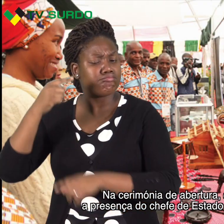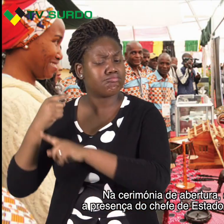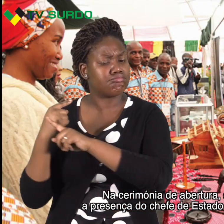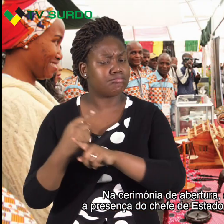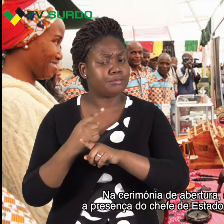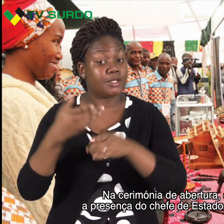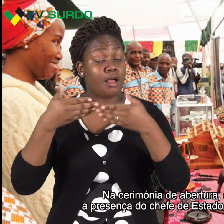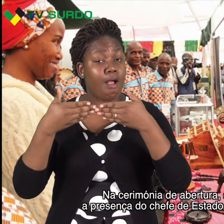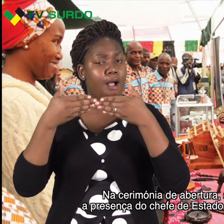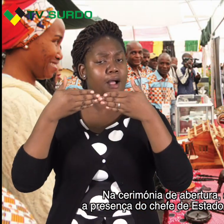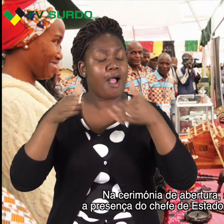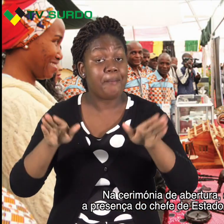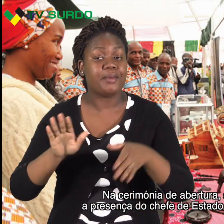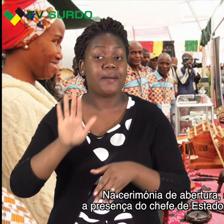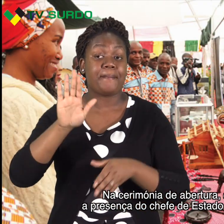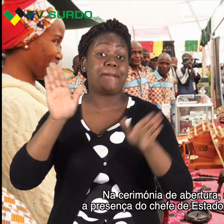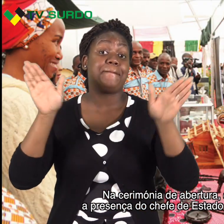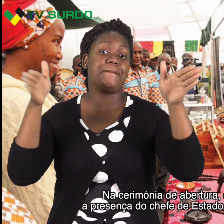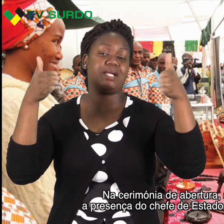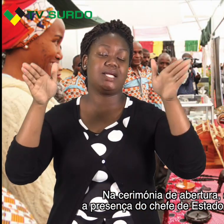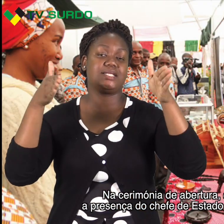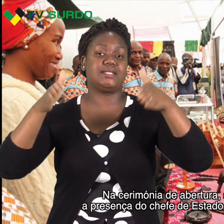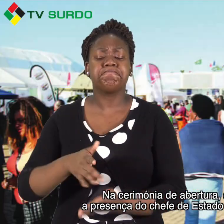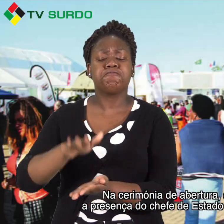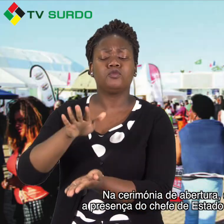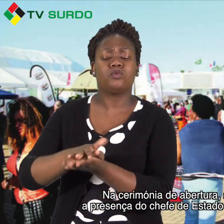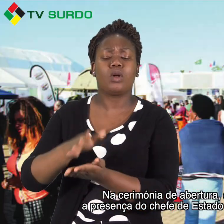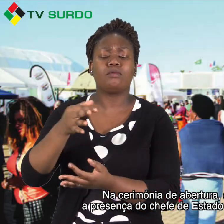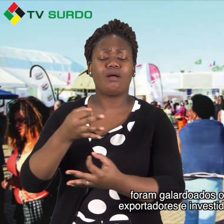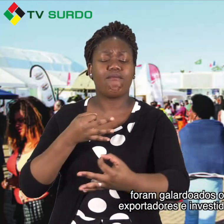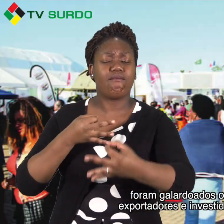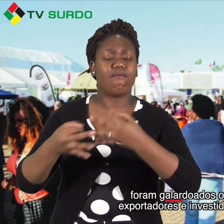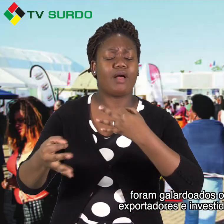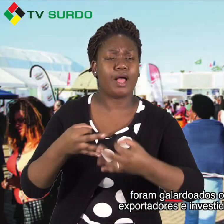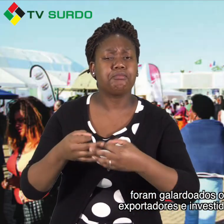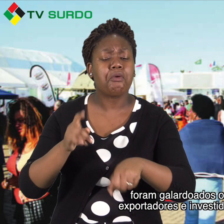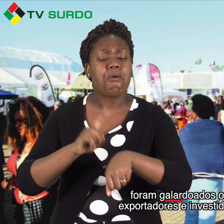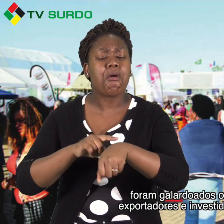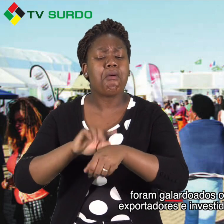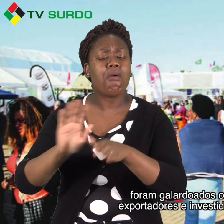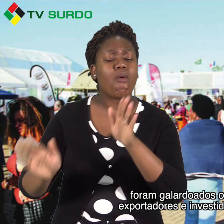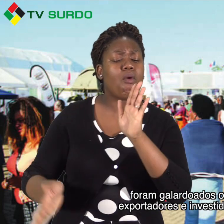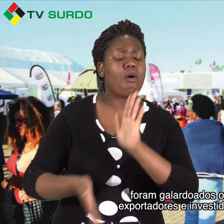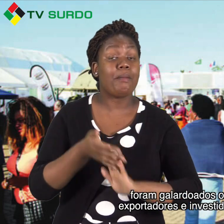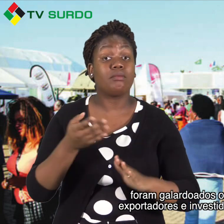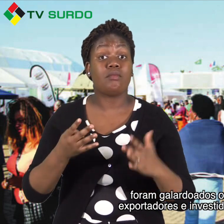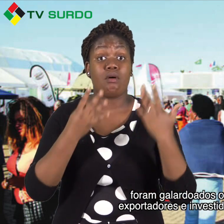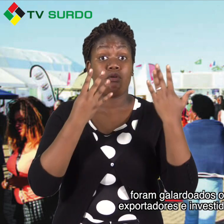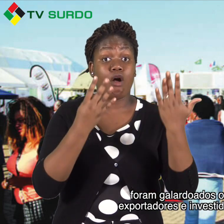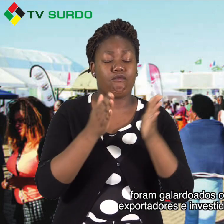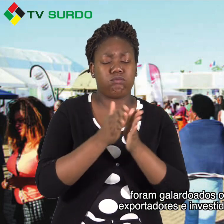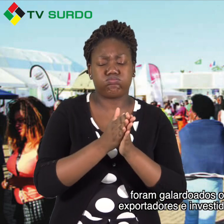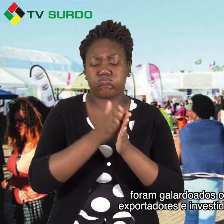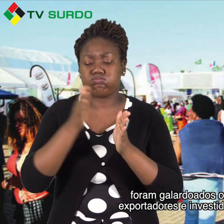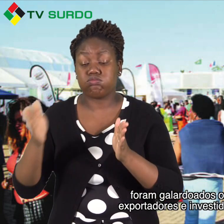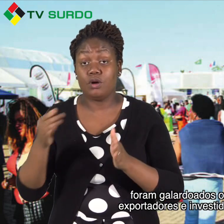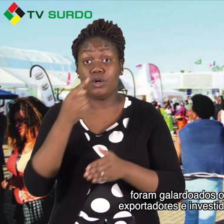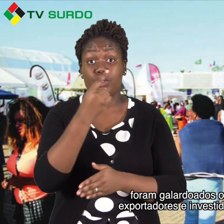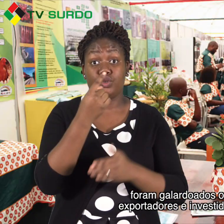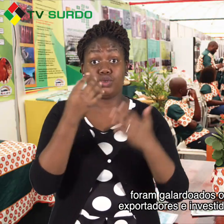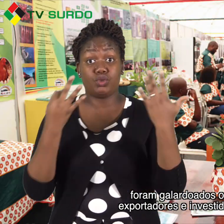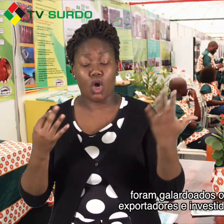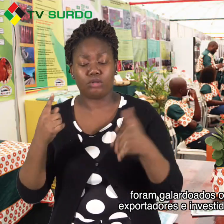que contou com a participação do chefe de Estado, Felipe Jacinto Niusse, foram galardoados os maiores exportadores e